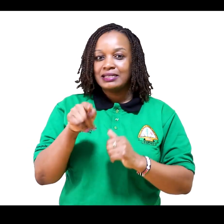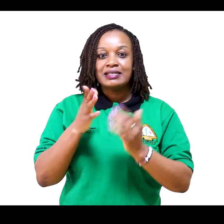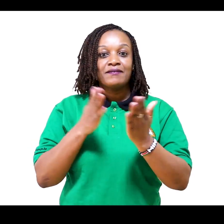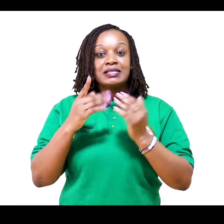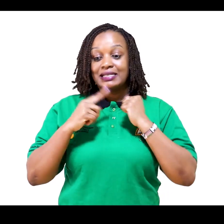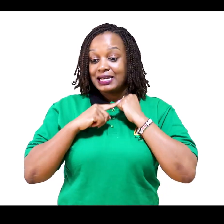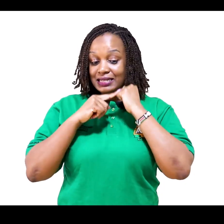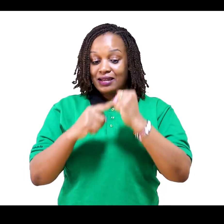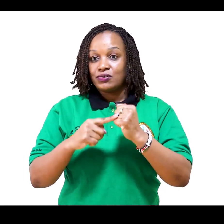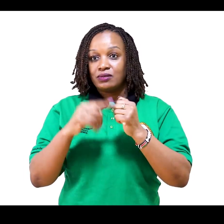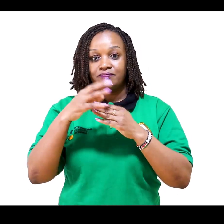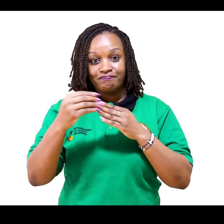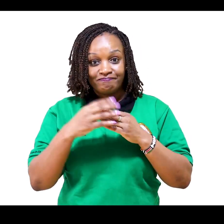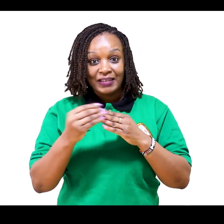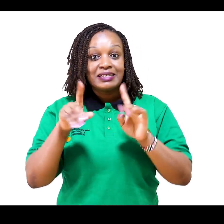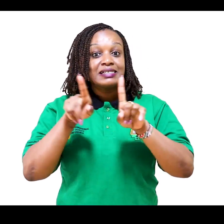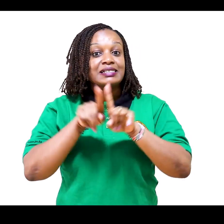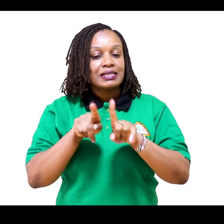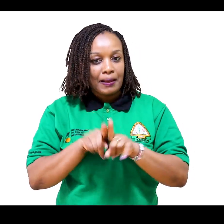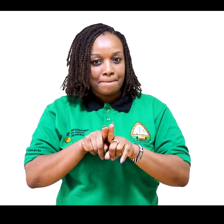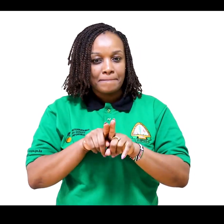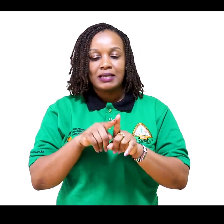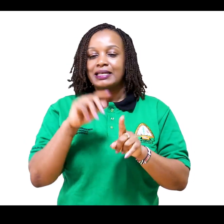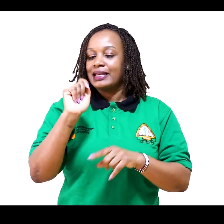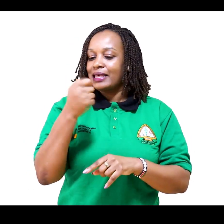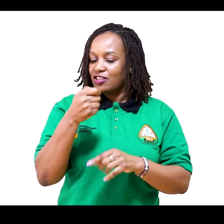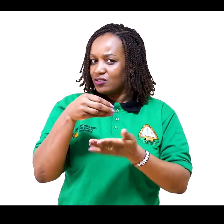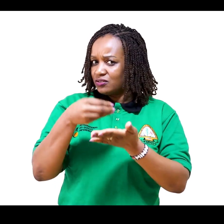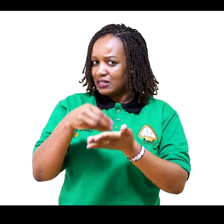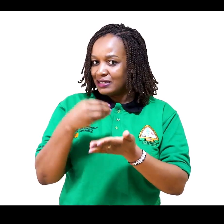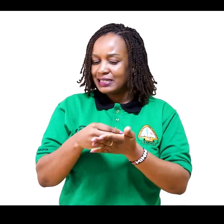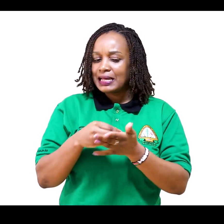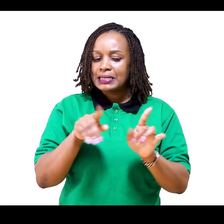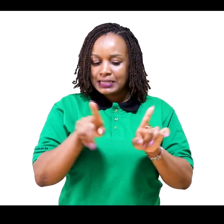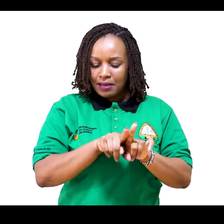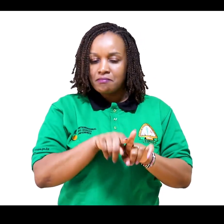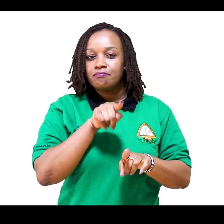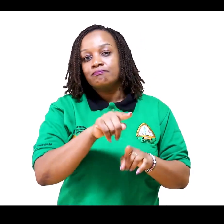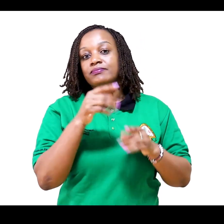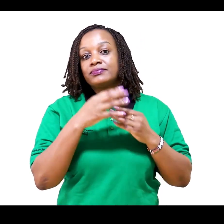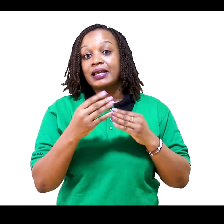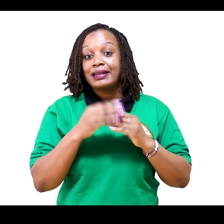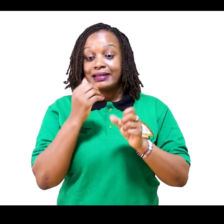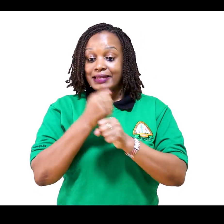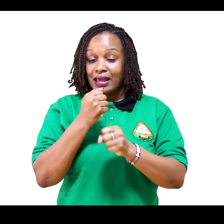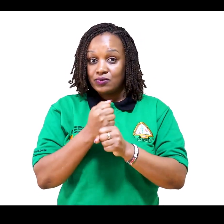ni $600 au sawa na shilingi kwa kila aina na inafanywa katika siku 10 za